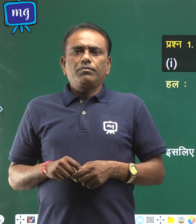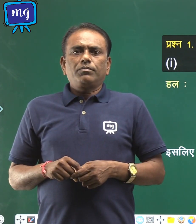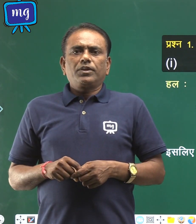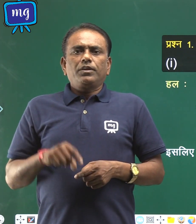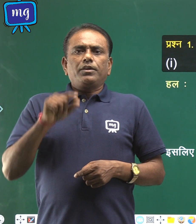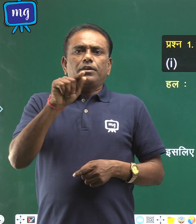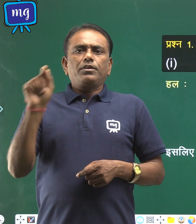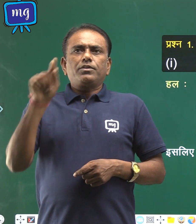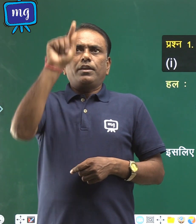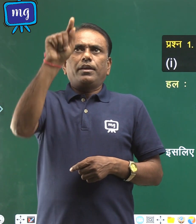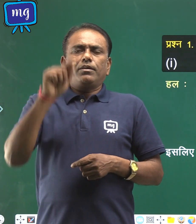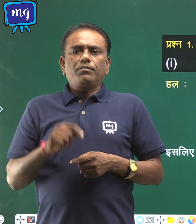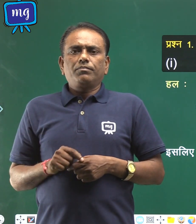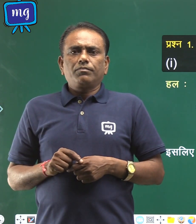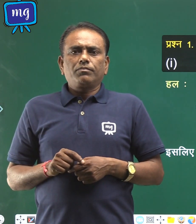इसलिए